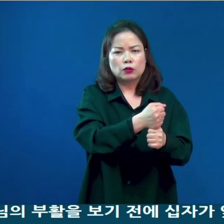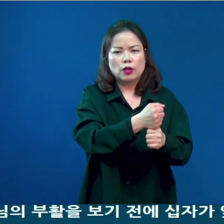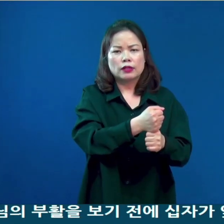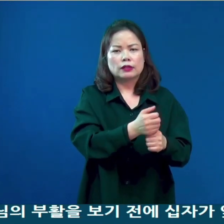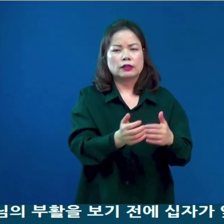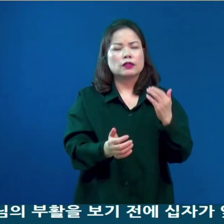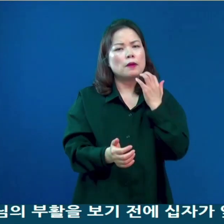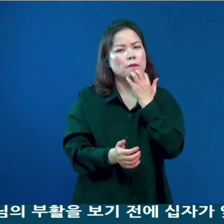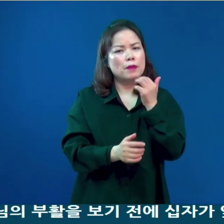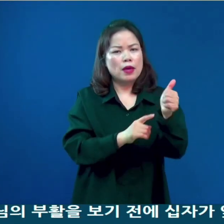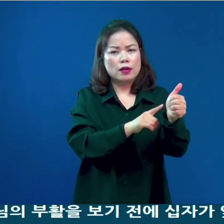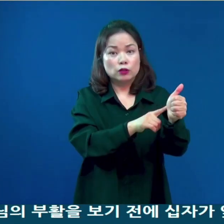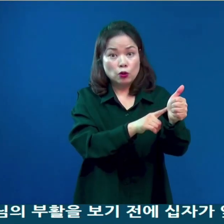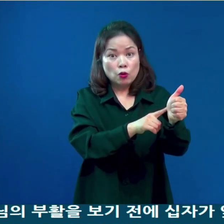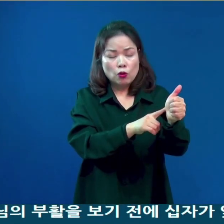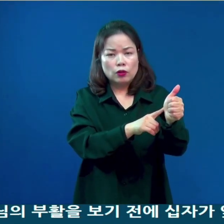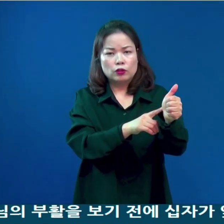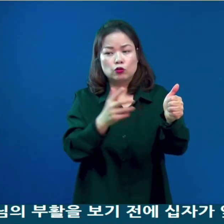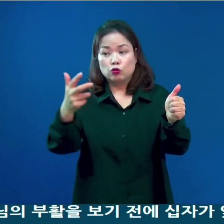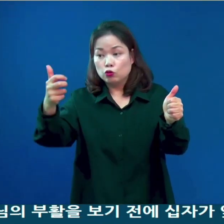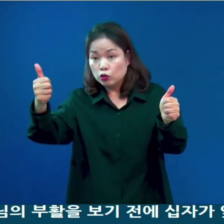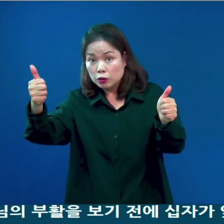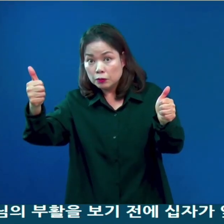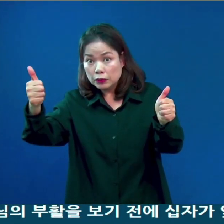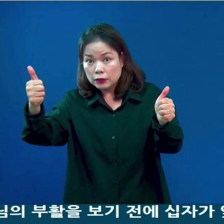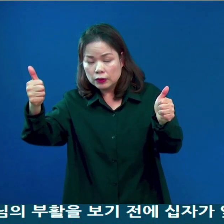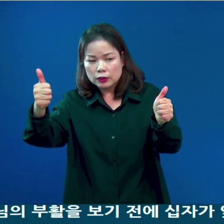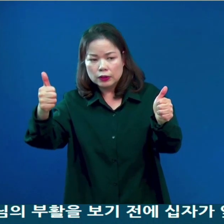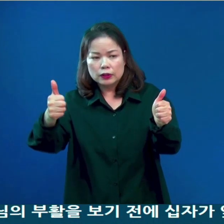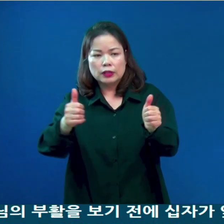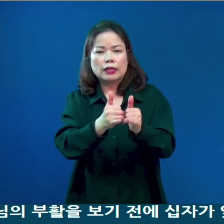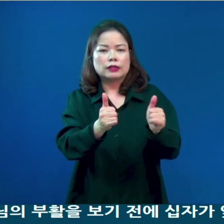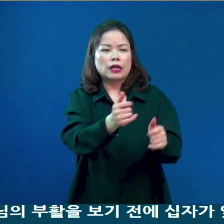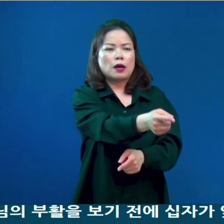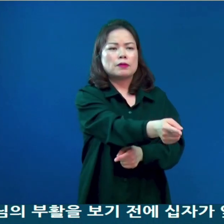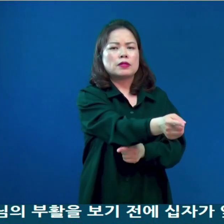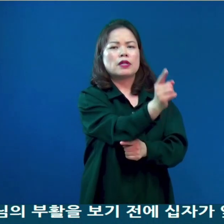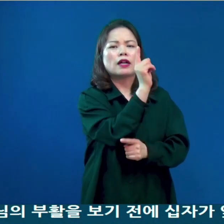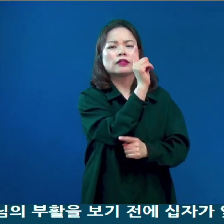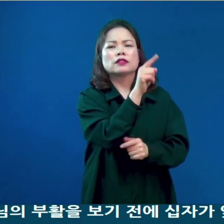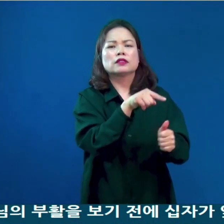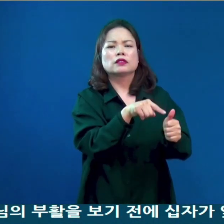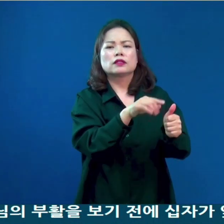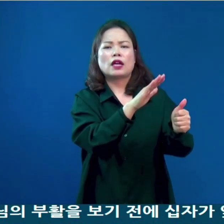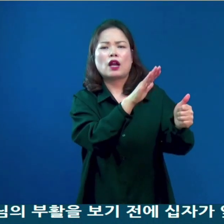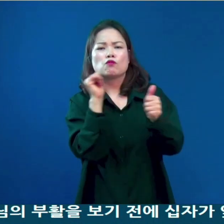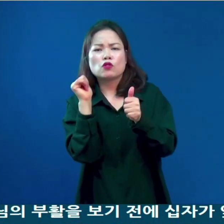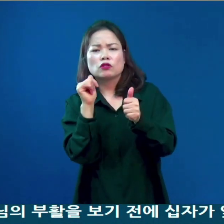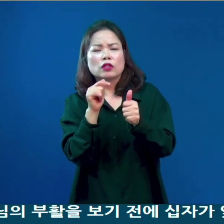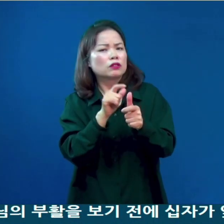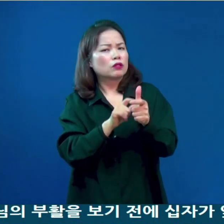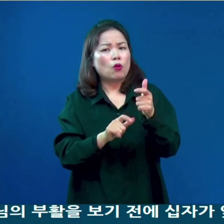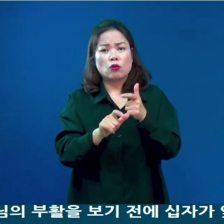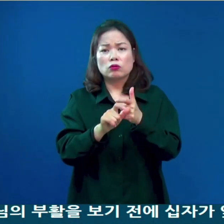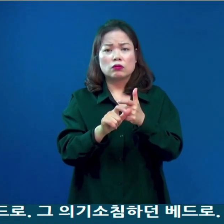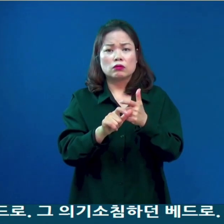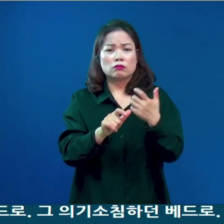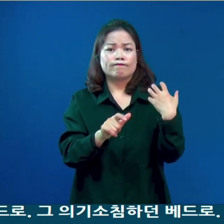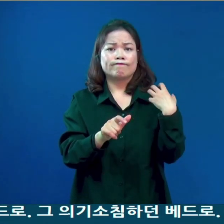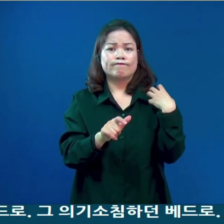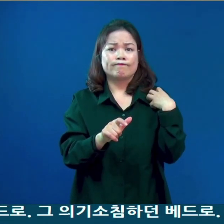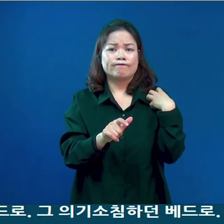베드로. 주님은 그를 사람 낚는 어부로 부르셨는데 더 이상 사명